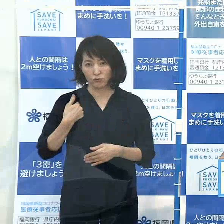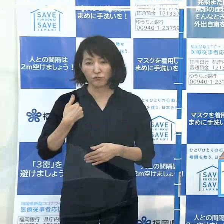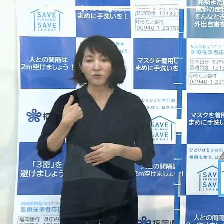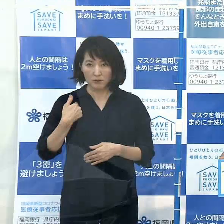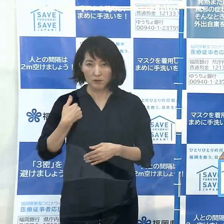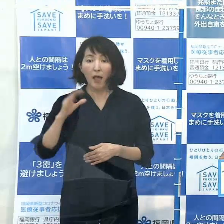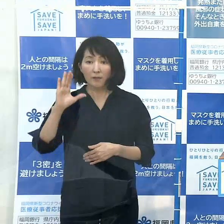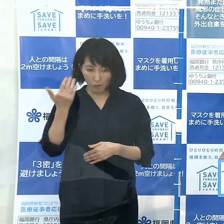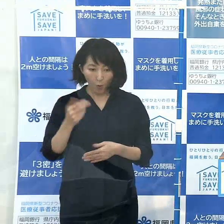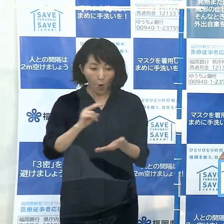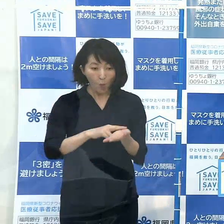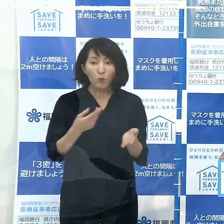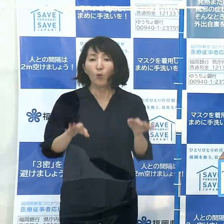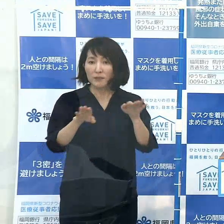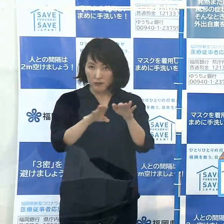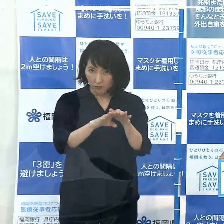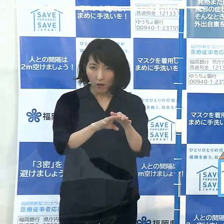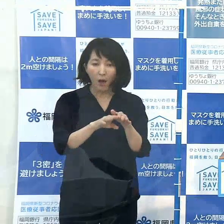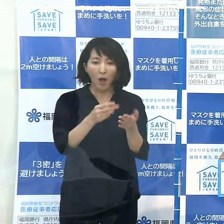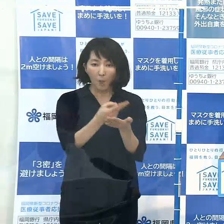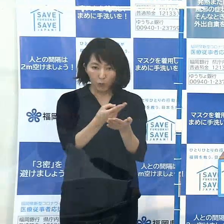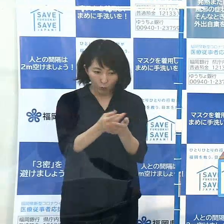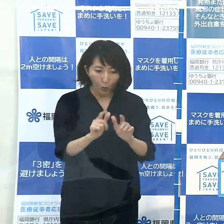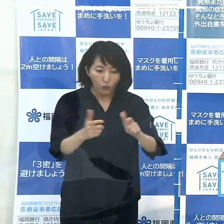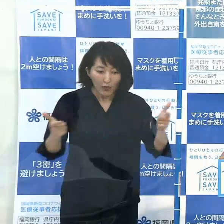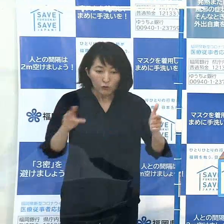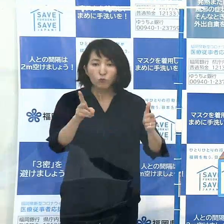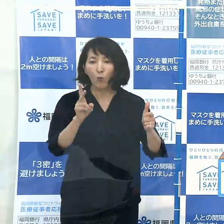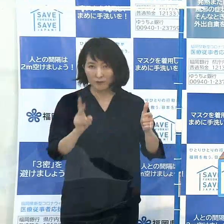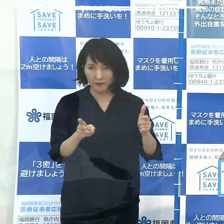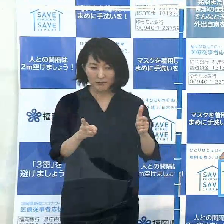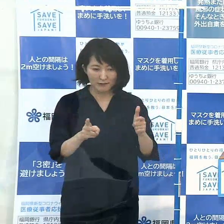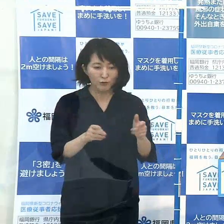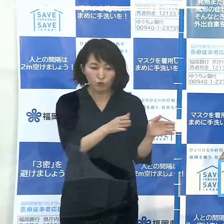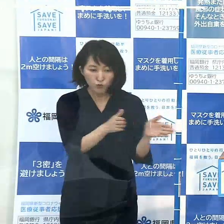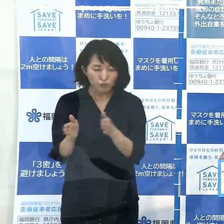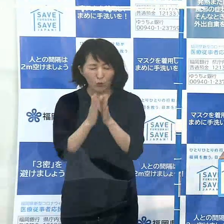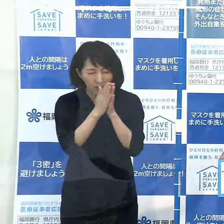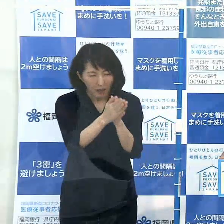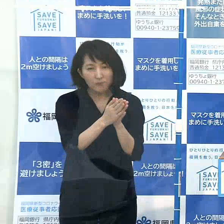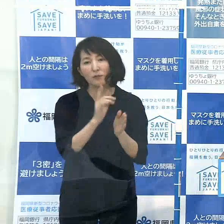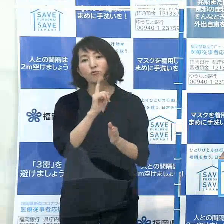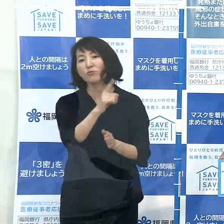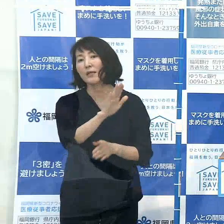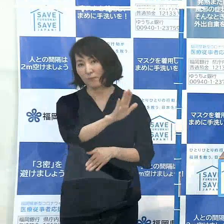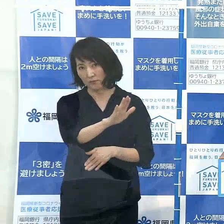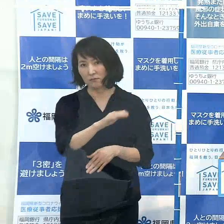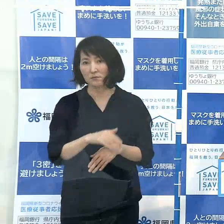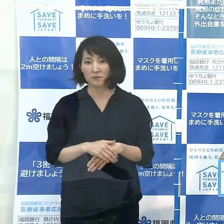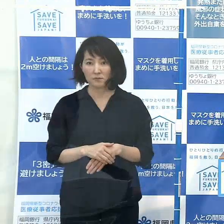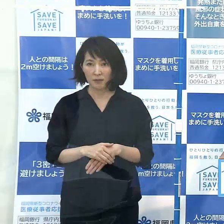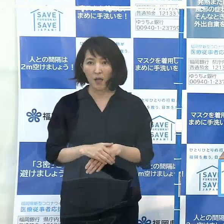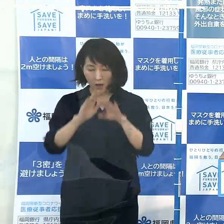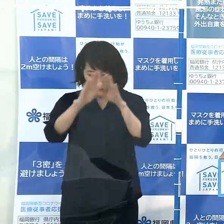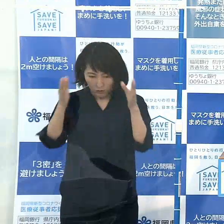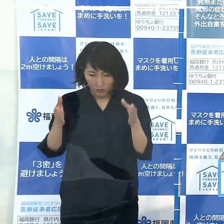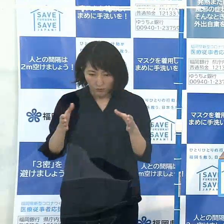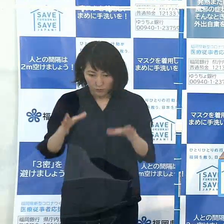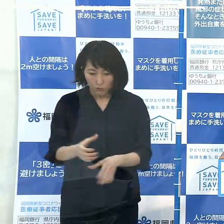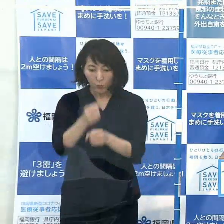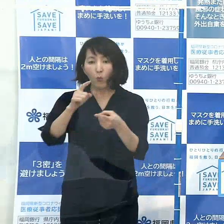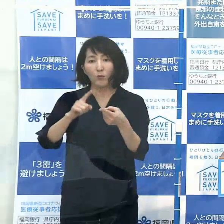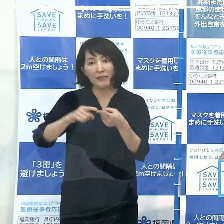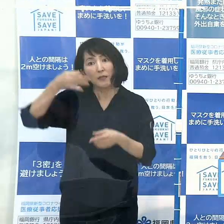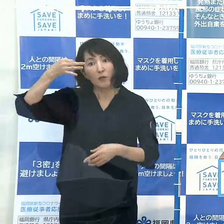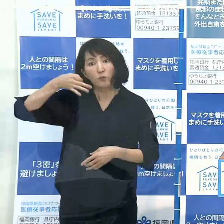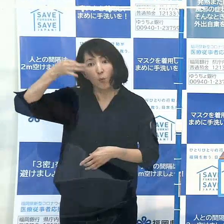等の準備体制に入っていただくようお願いをもう始めているわけです。そういう意味では総合的な評価という独自の仕様でござい